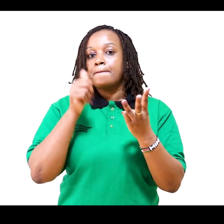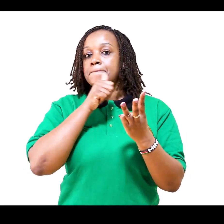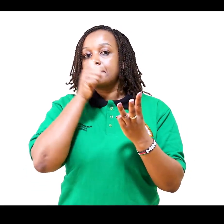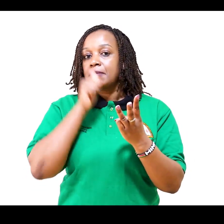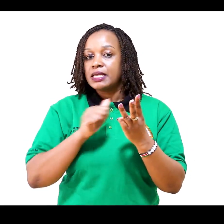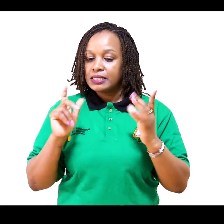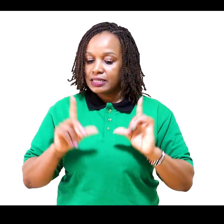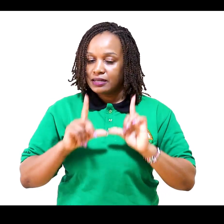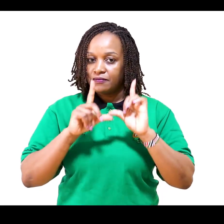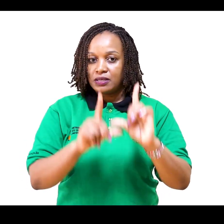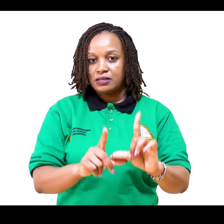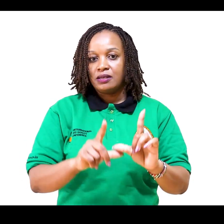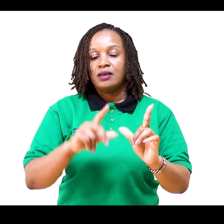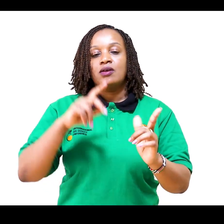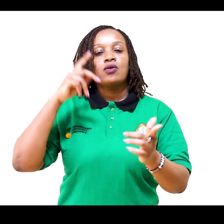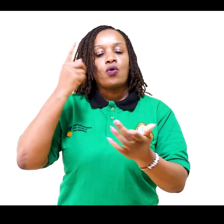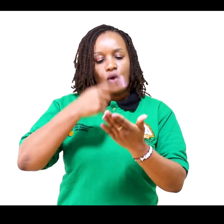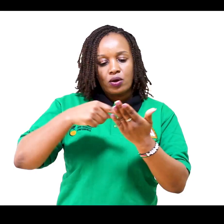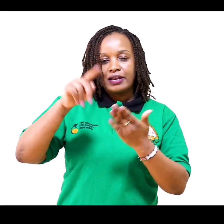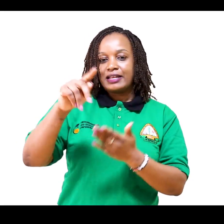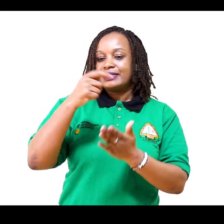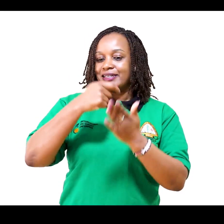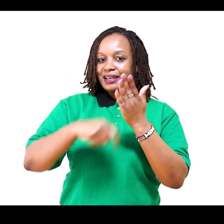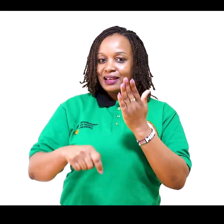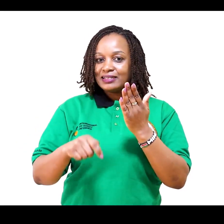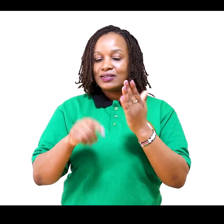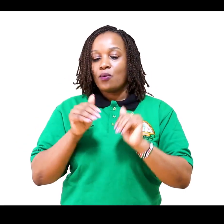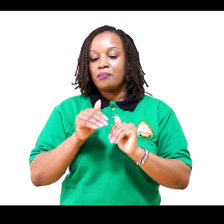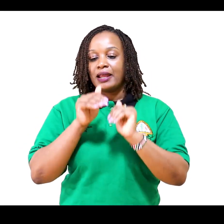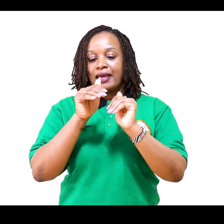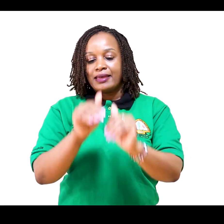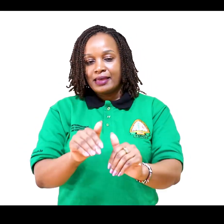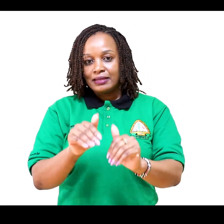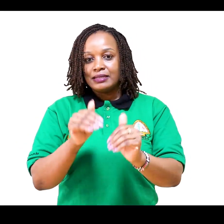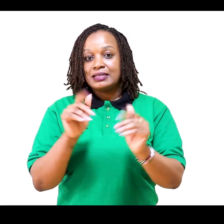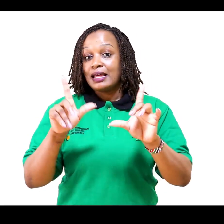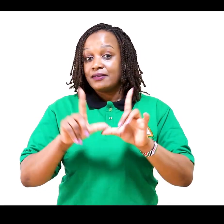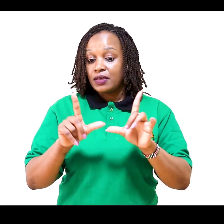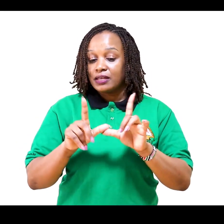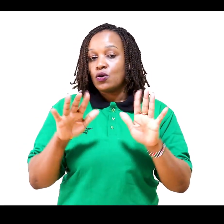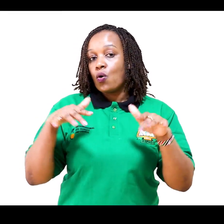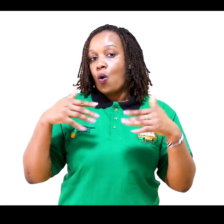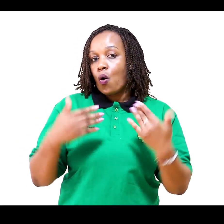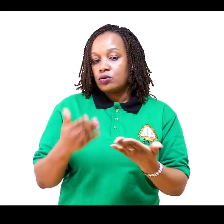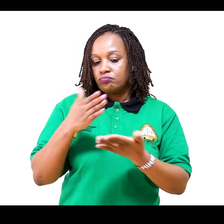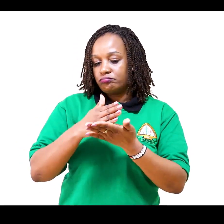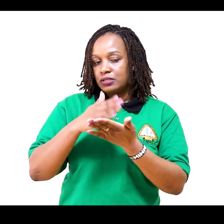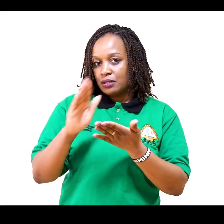cheti cha PIN, cheti halali cha uzingatiaji ushuru au ioni za msamaha, kitambulisho